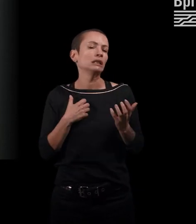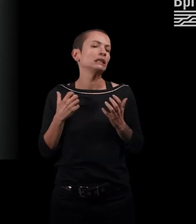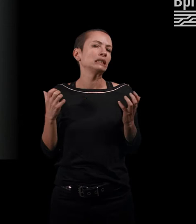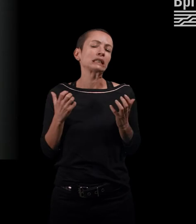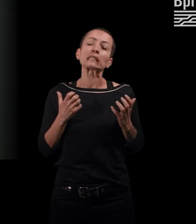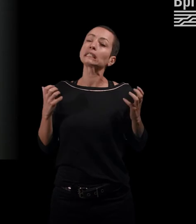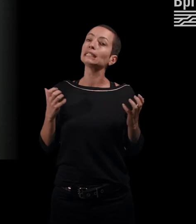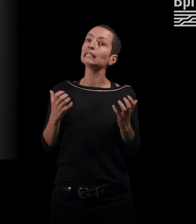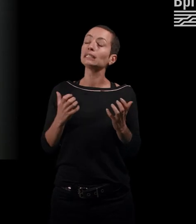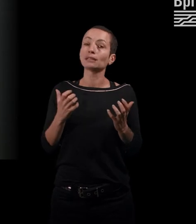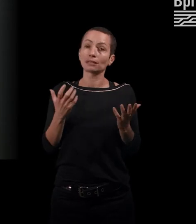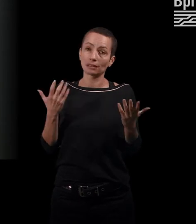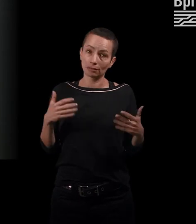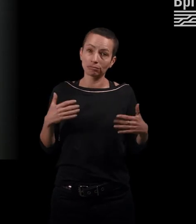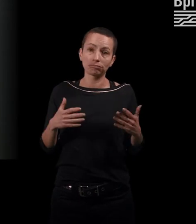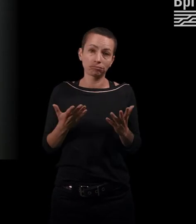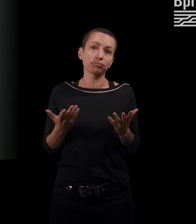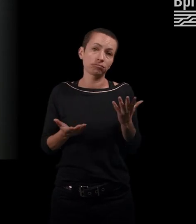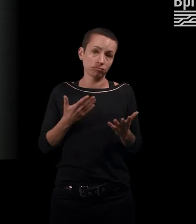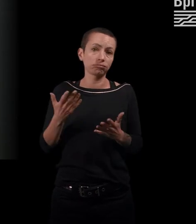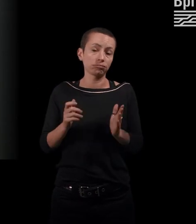j'ai souhaité très fort